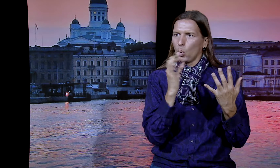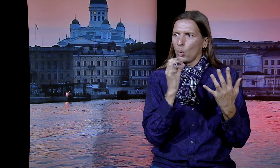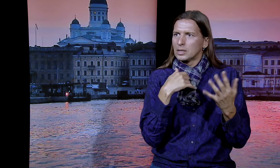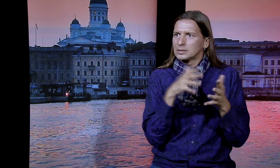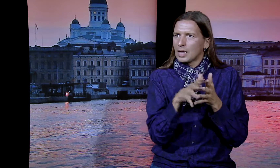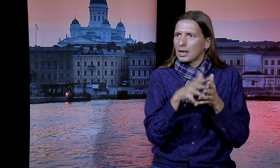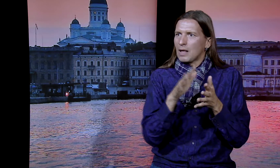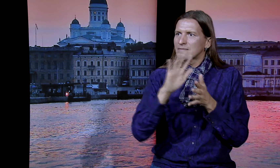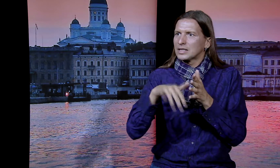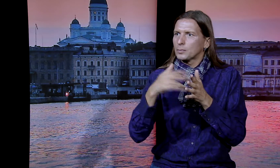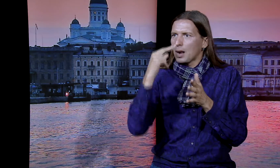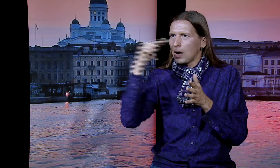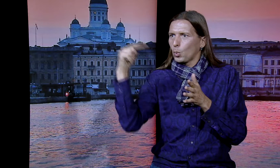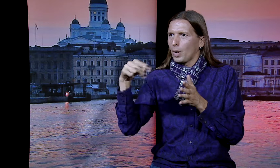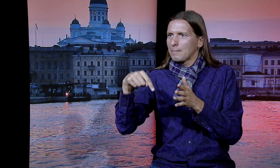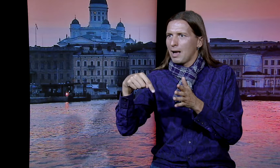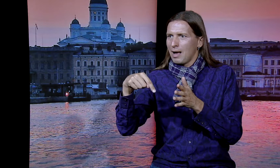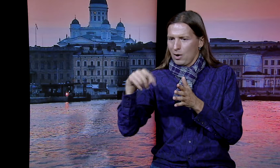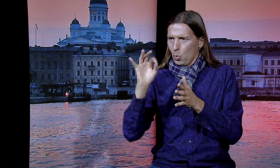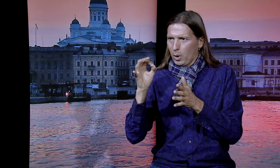sitä kuuleville opiskelijoille.